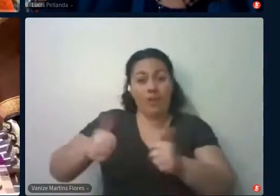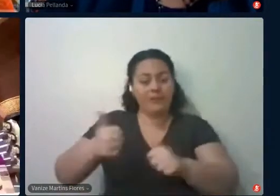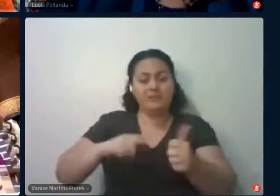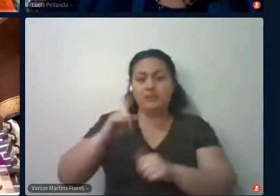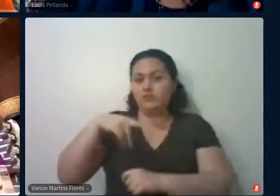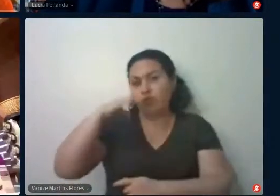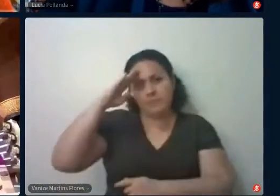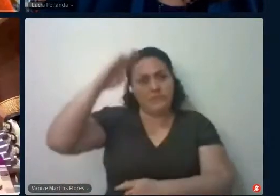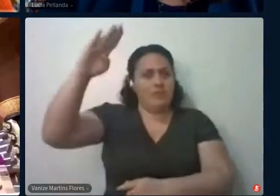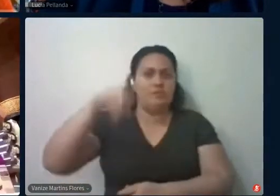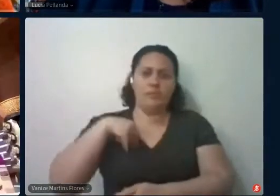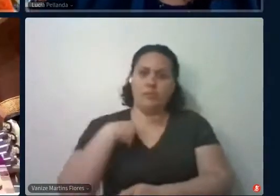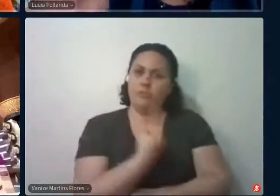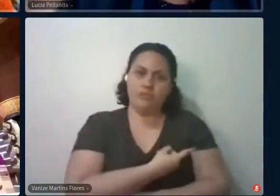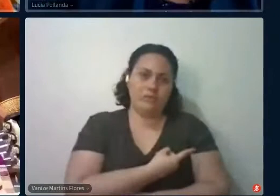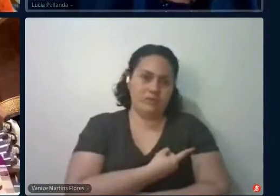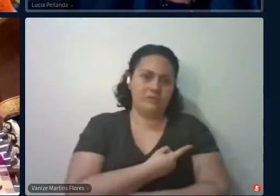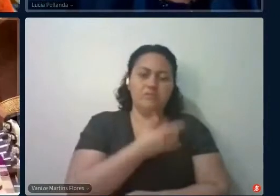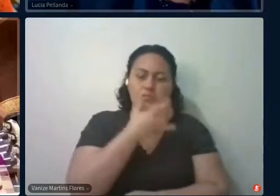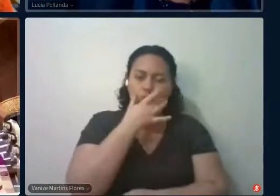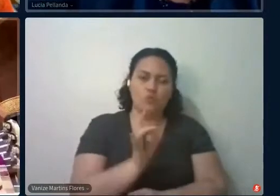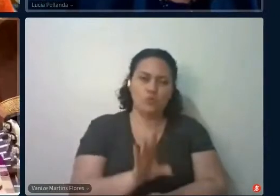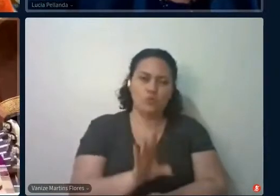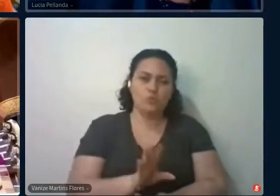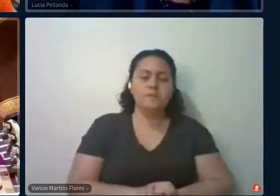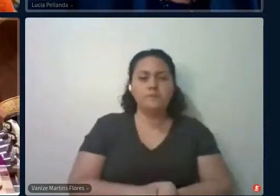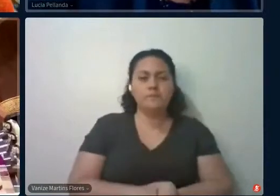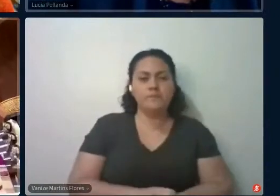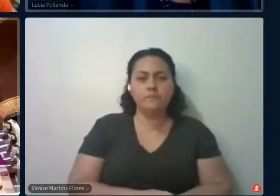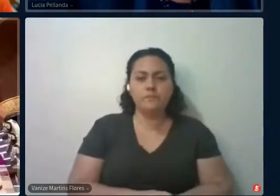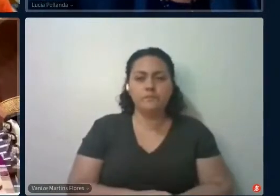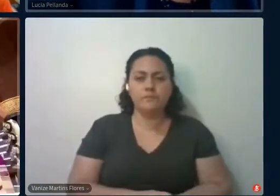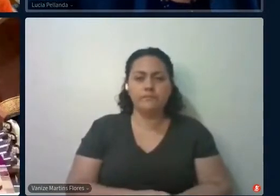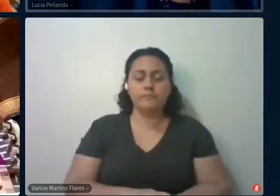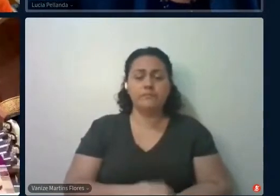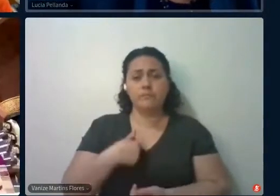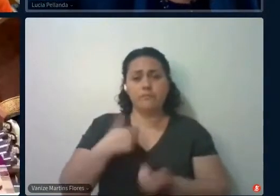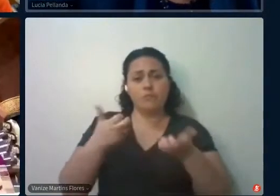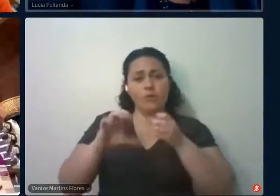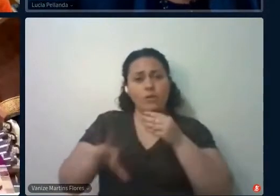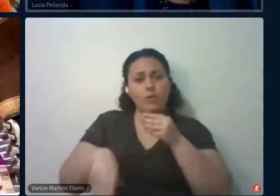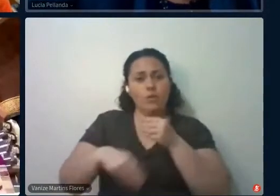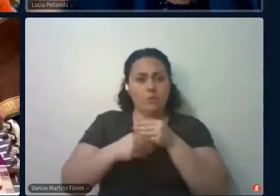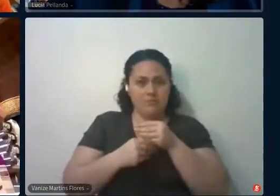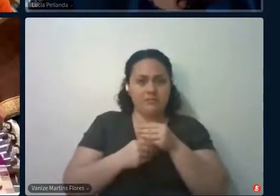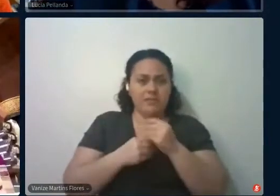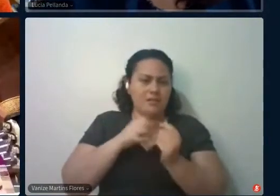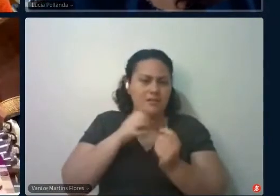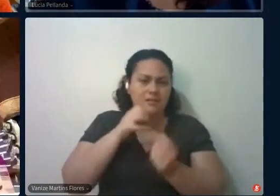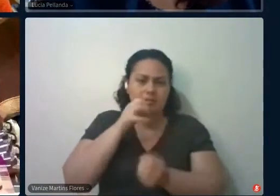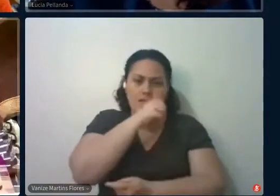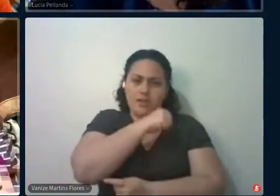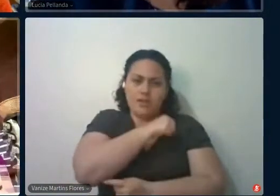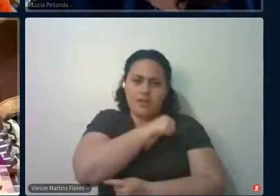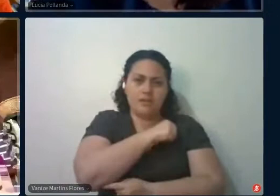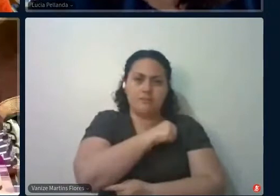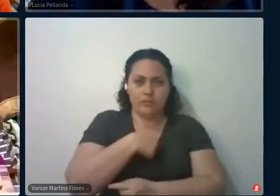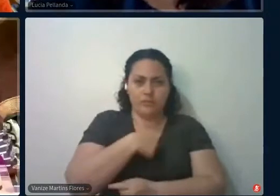ações todas. Acho que era isso. Eu queria só complementar uma coisinha bem rápida, posso me meter no meio da... Por favor.